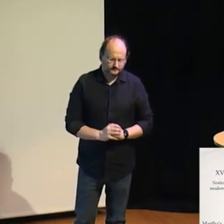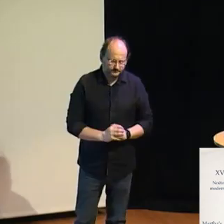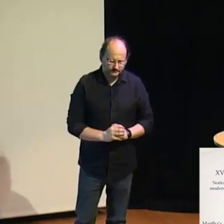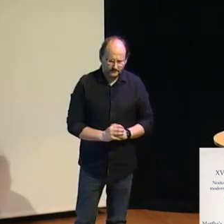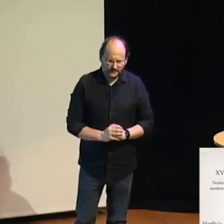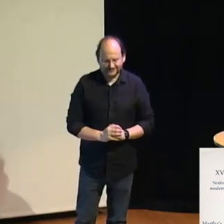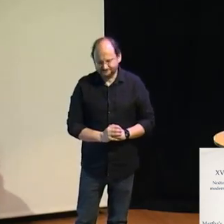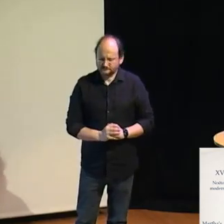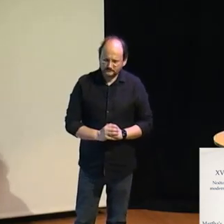peut-être.